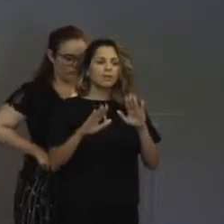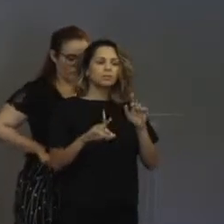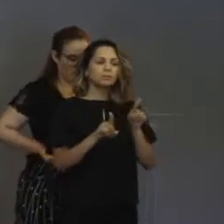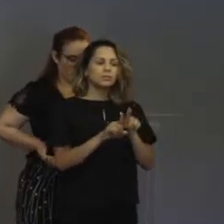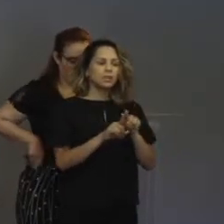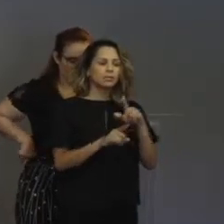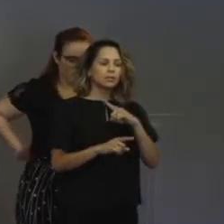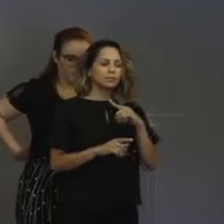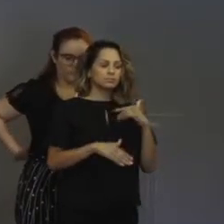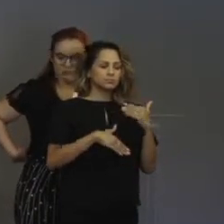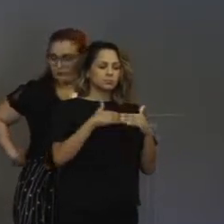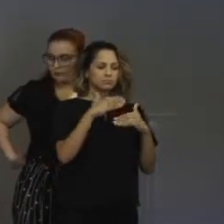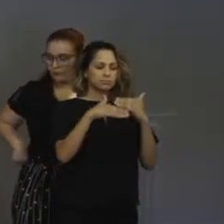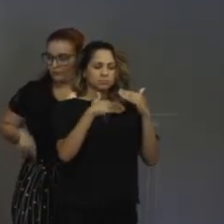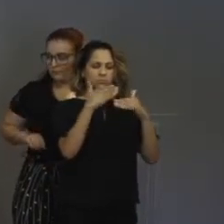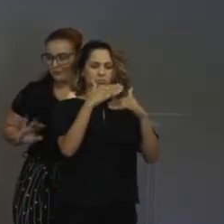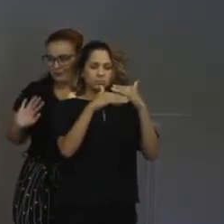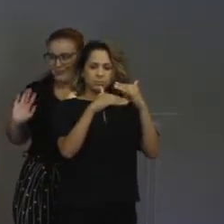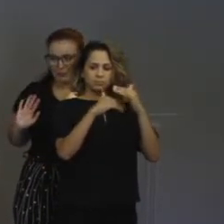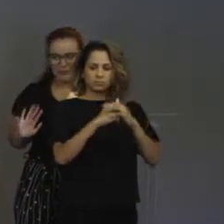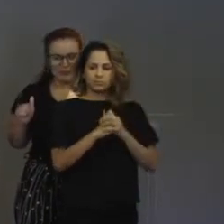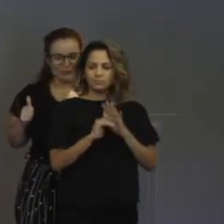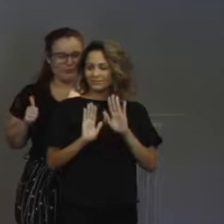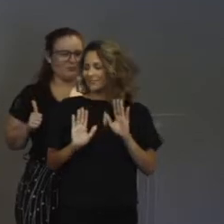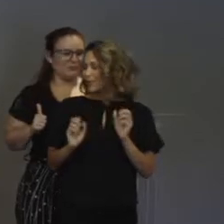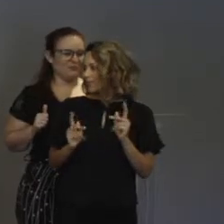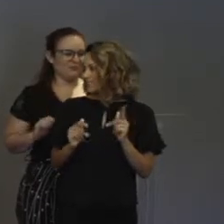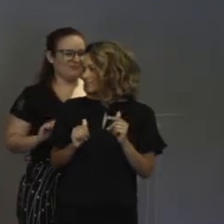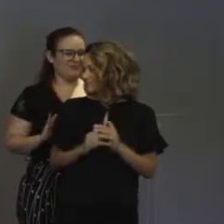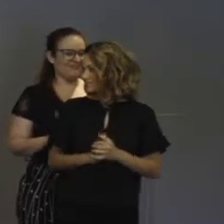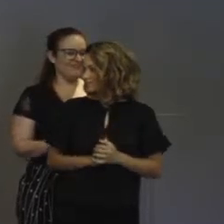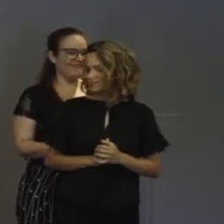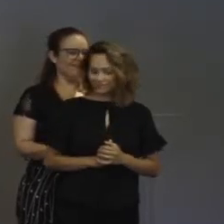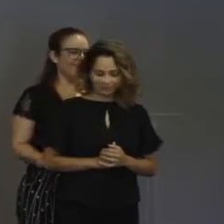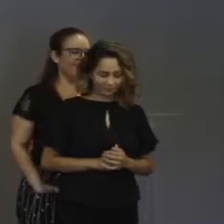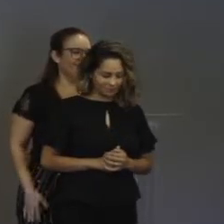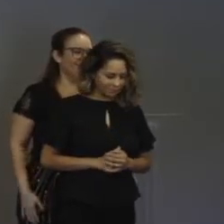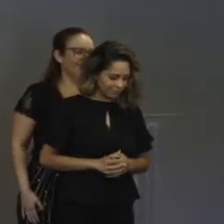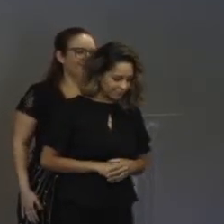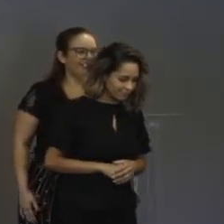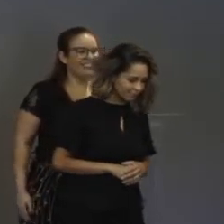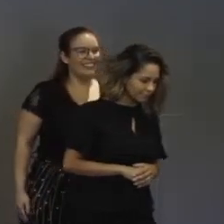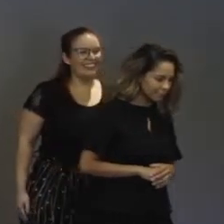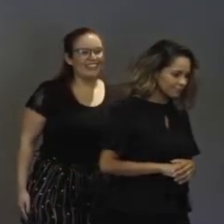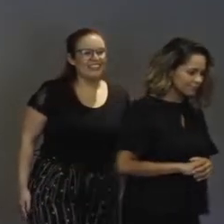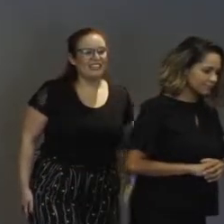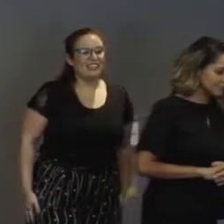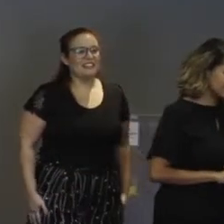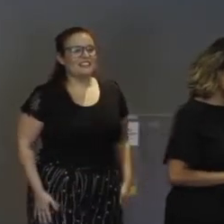construção. Tá tudo bem. Também tem a construção